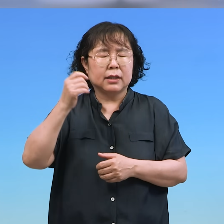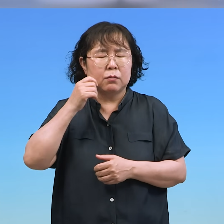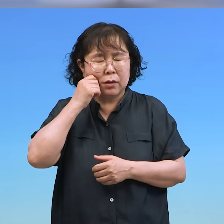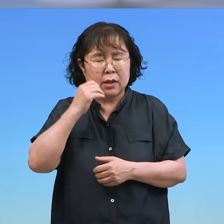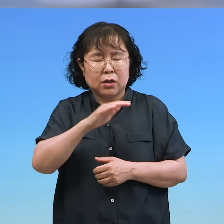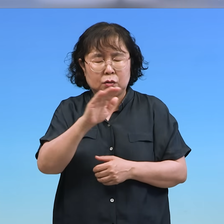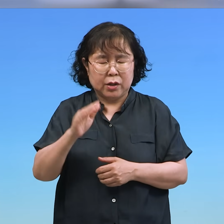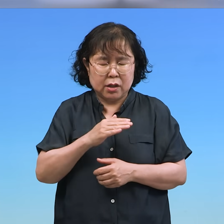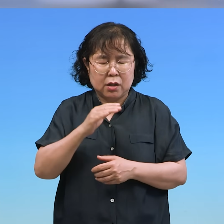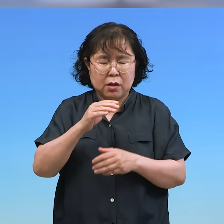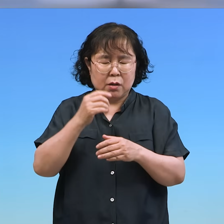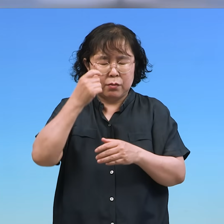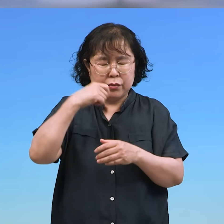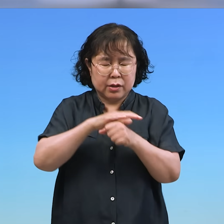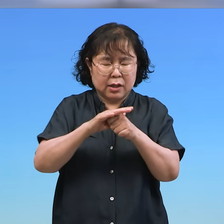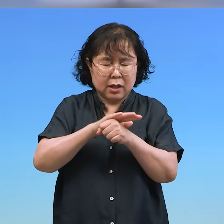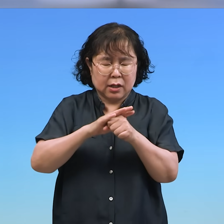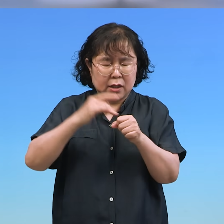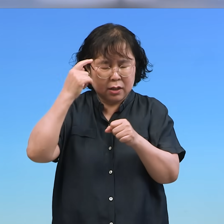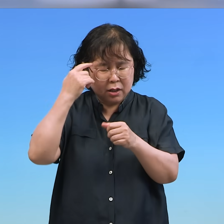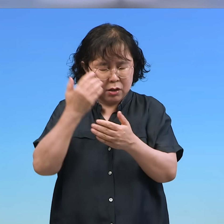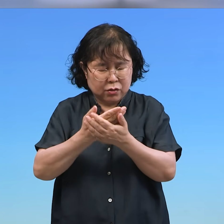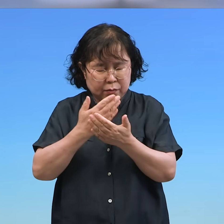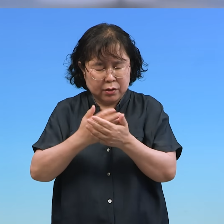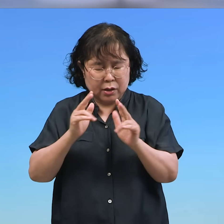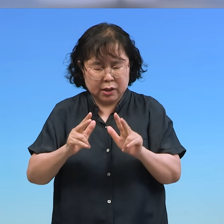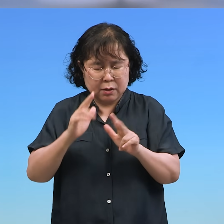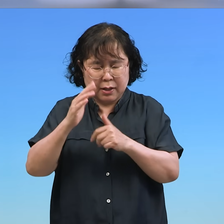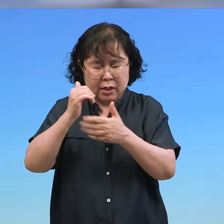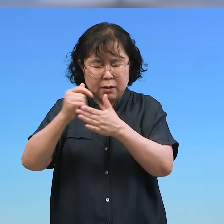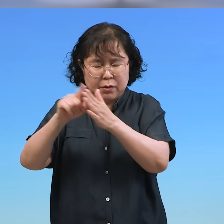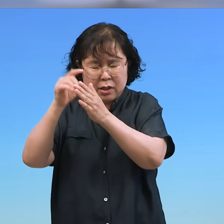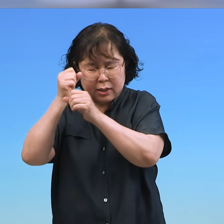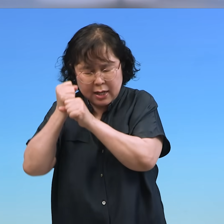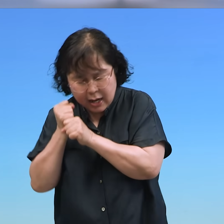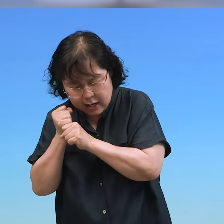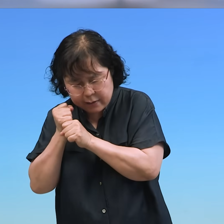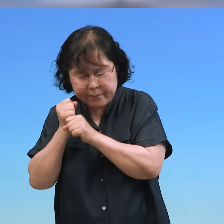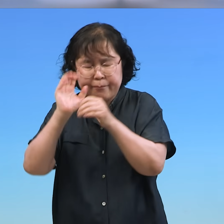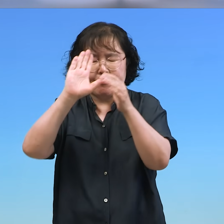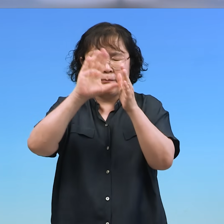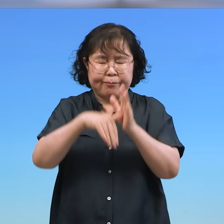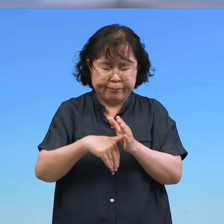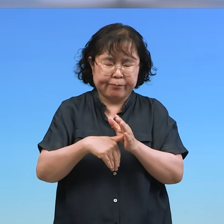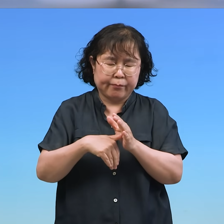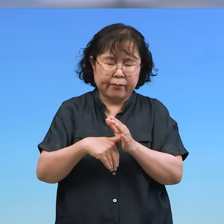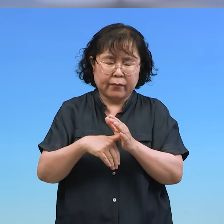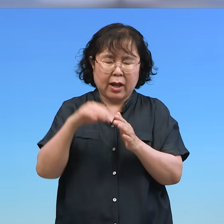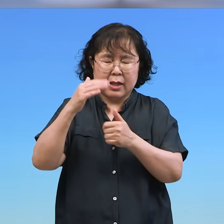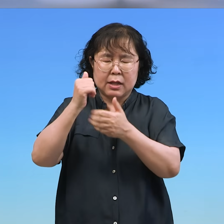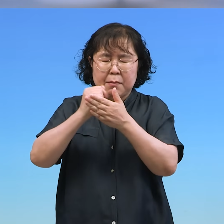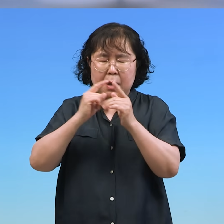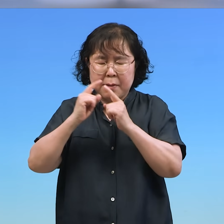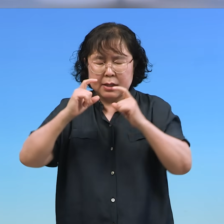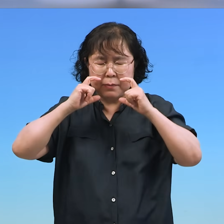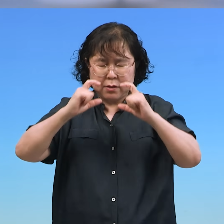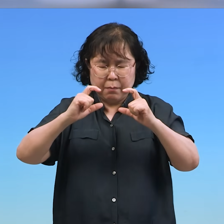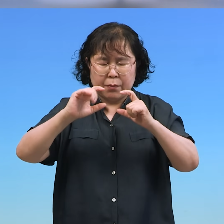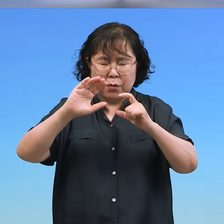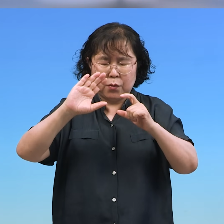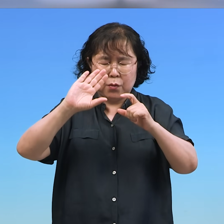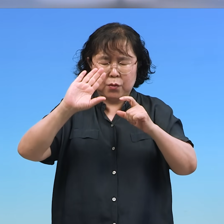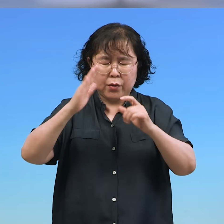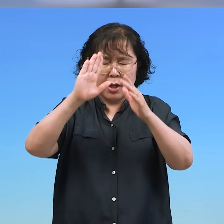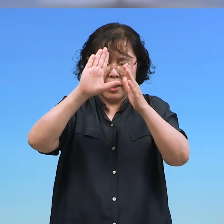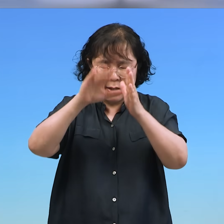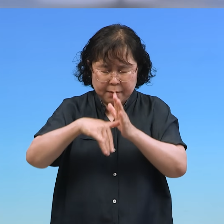못하는 우리를 불쌍히 여겨주시기를 원합니다. 지금은 하나님 의지할 때입니다. 지금은 하나님의 말씀이